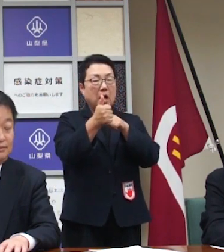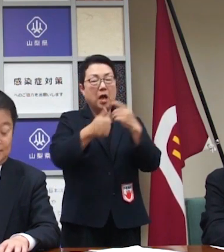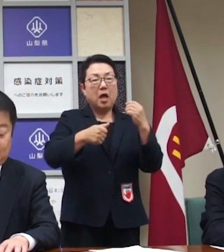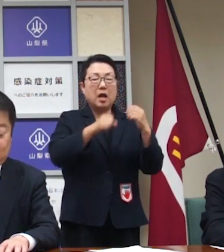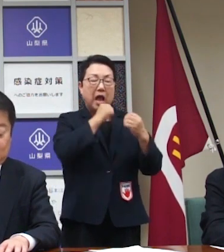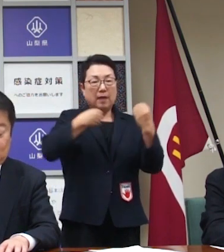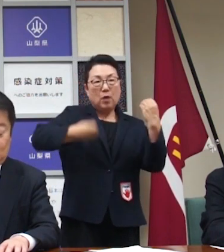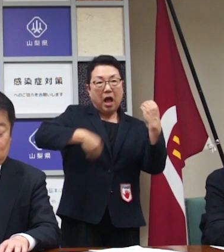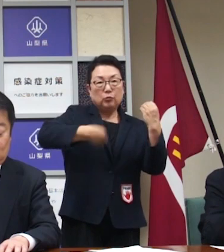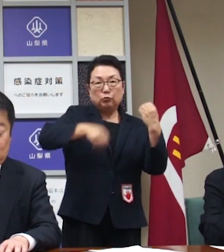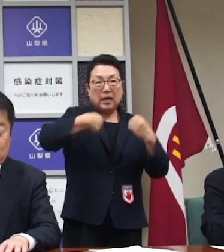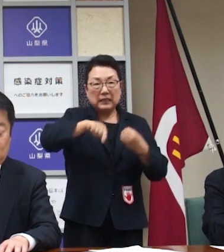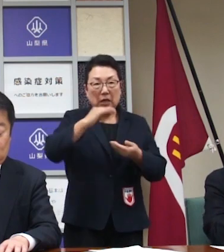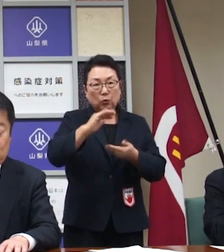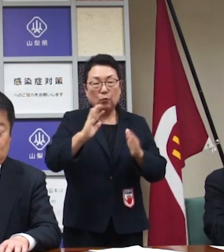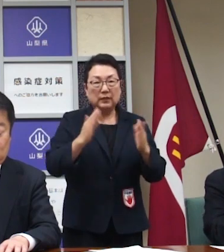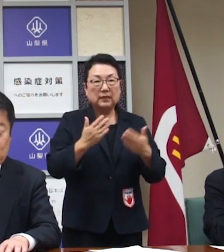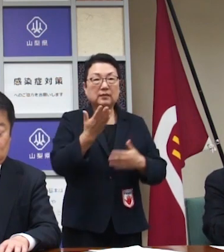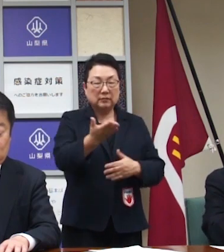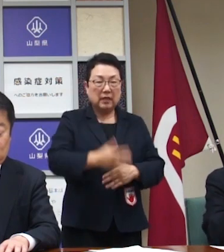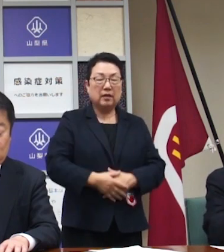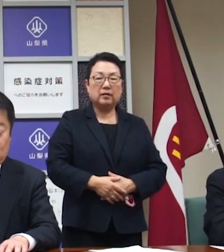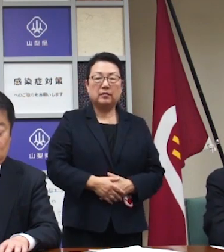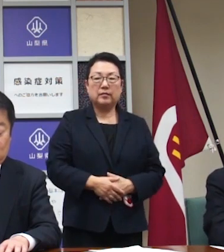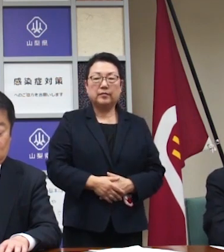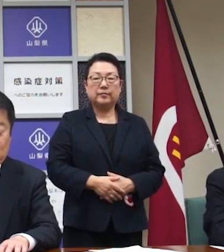かそういうところには行かれたりしてるんでしょうか。